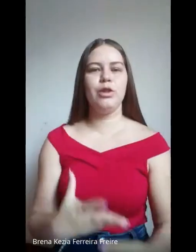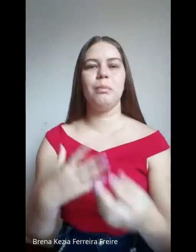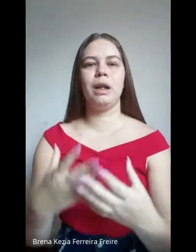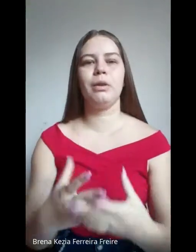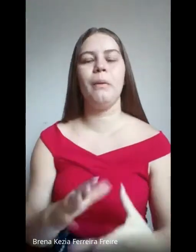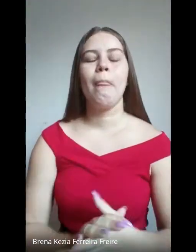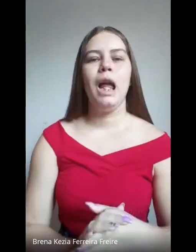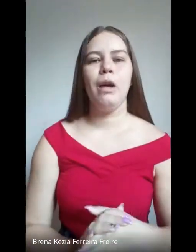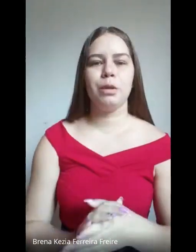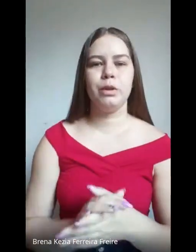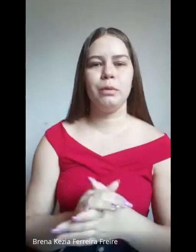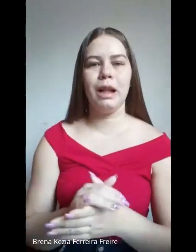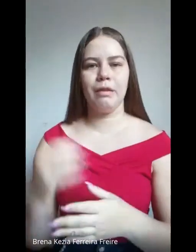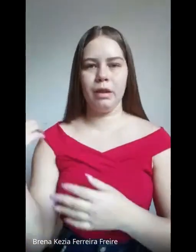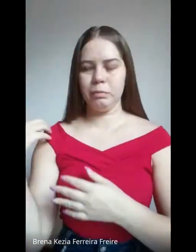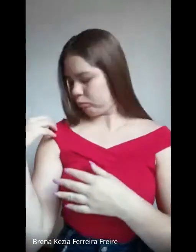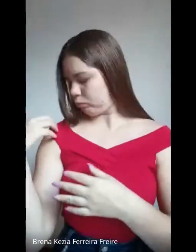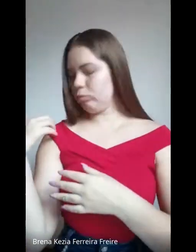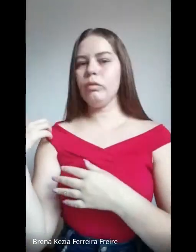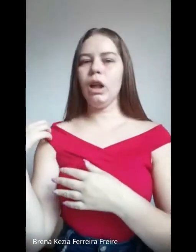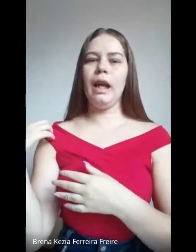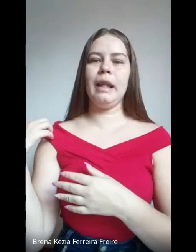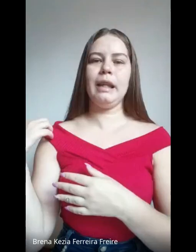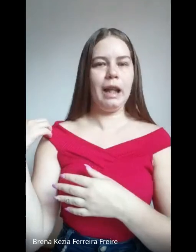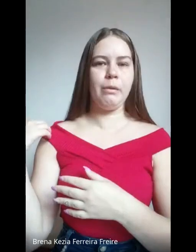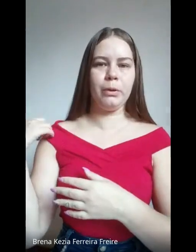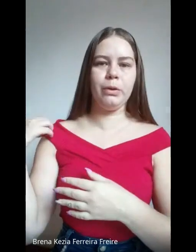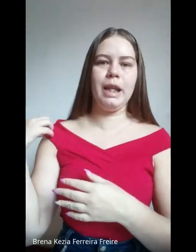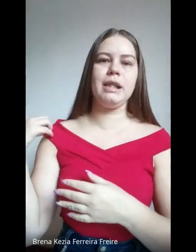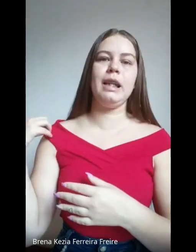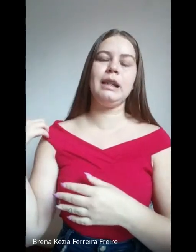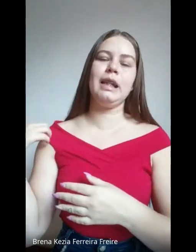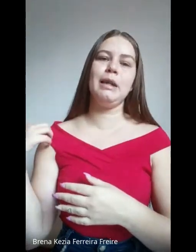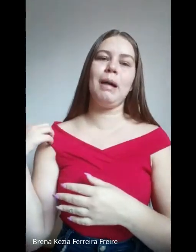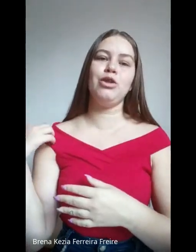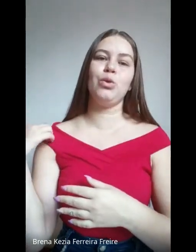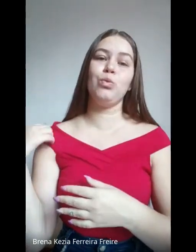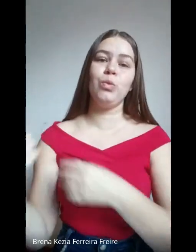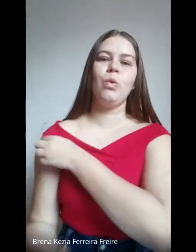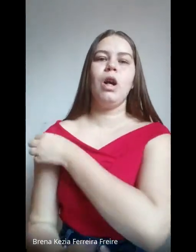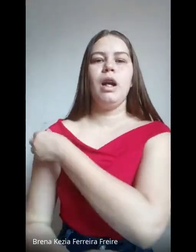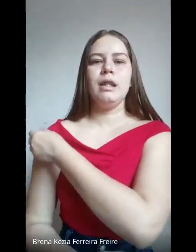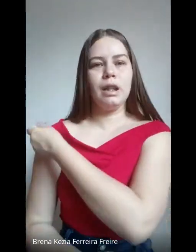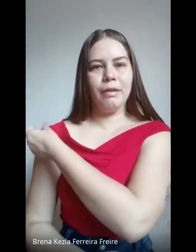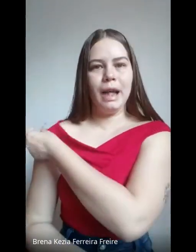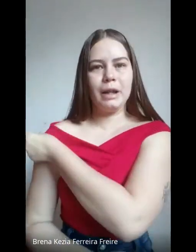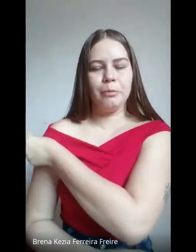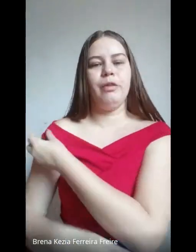banco é um tipo de palavra da língua portuguesa que ela tem aí mais de um significado. Vai